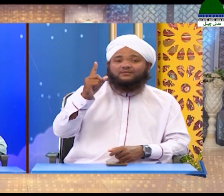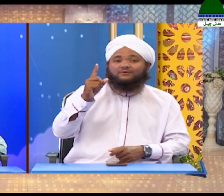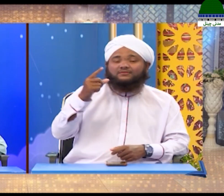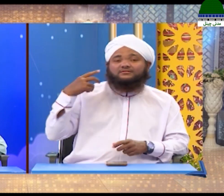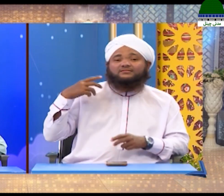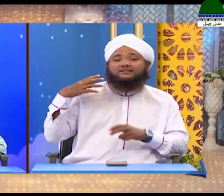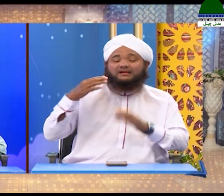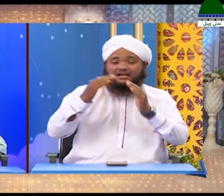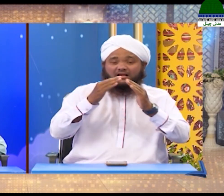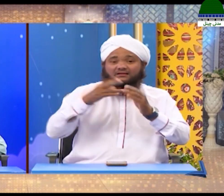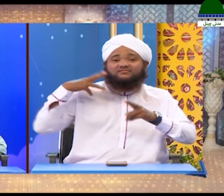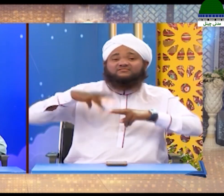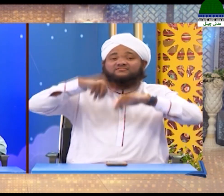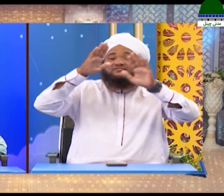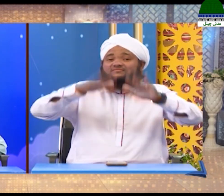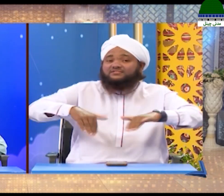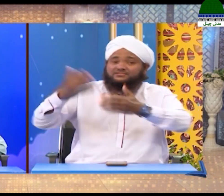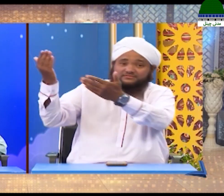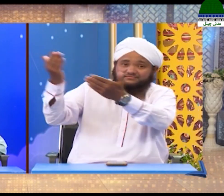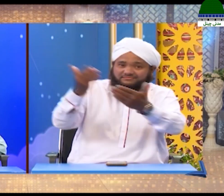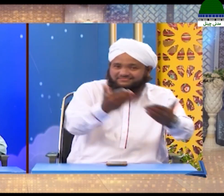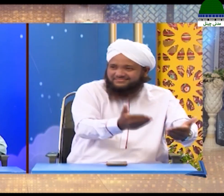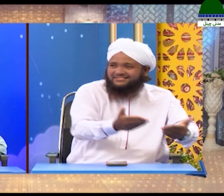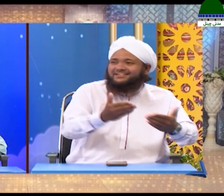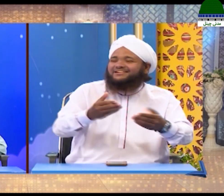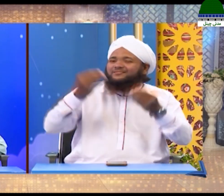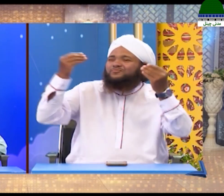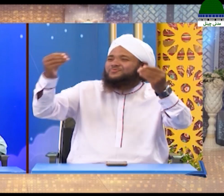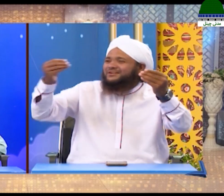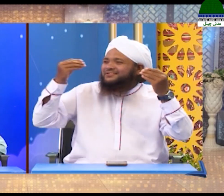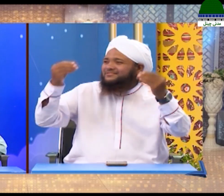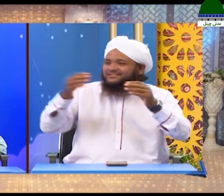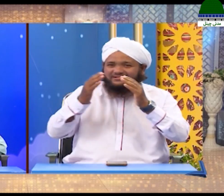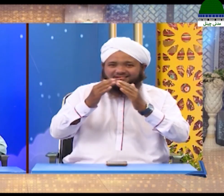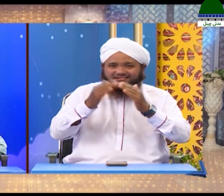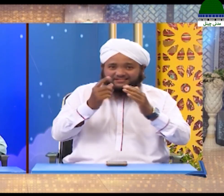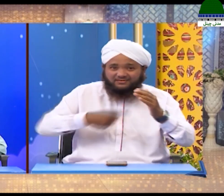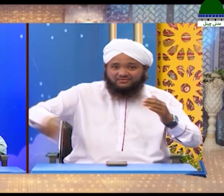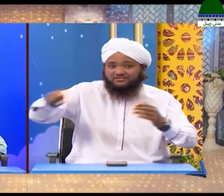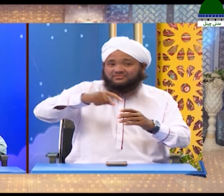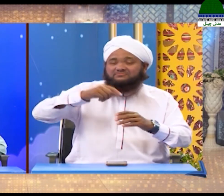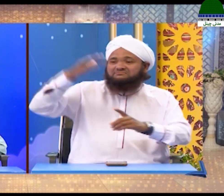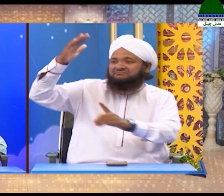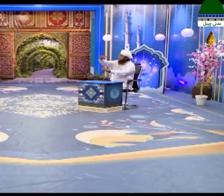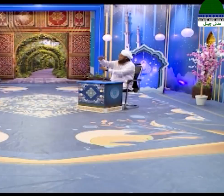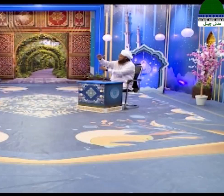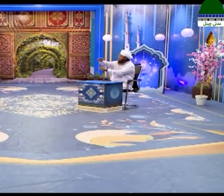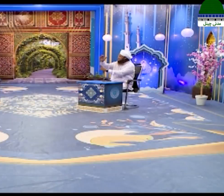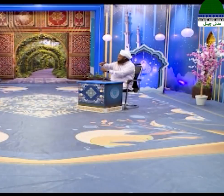گھر فرشتوں کو بھیجتا ہے جو آ کر کہتے ہیں، اے گھر والو تم پر سلامتی ہو۔ پھر فرشتے